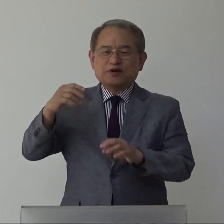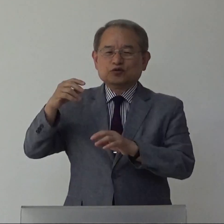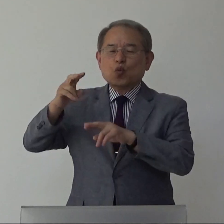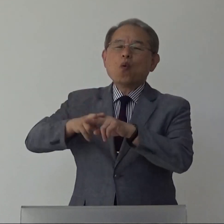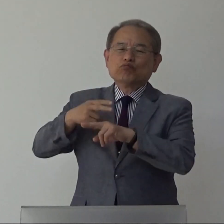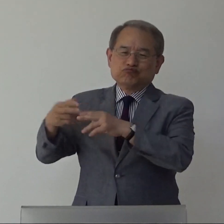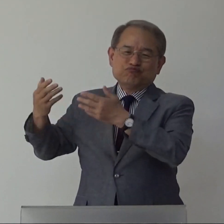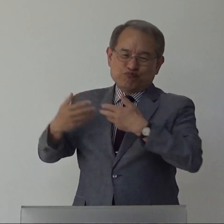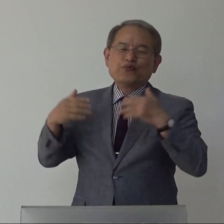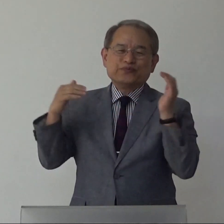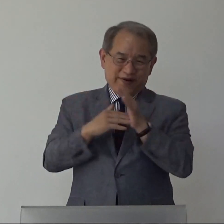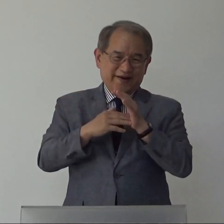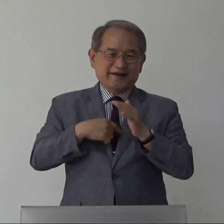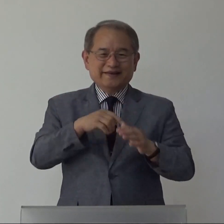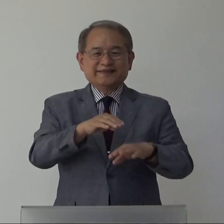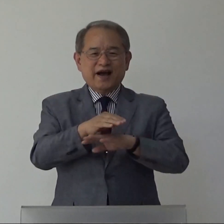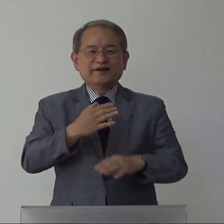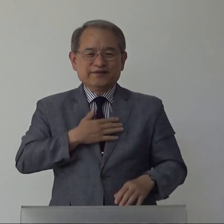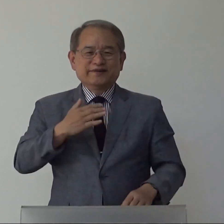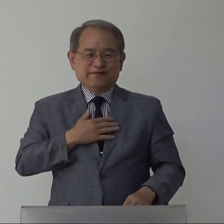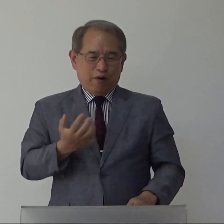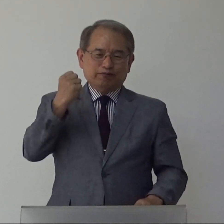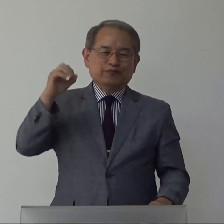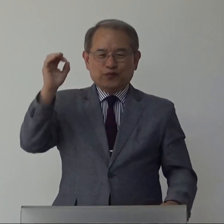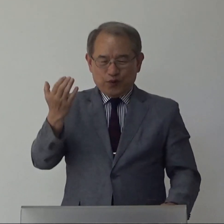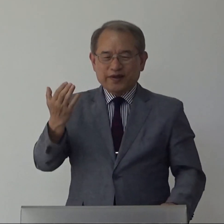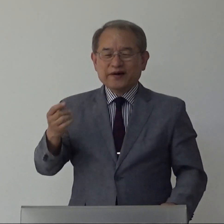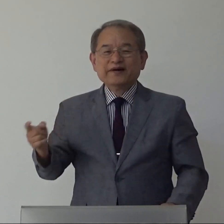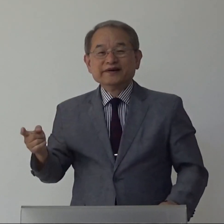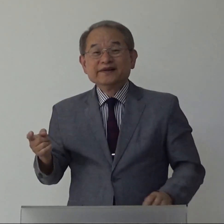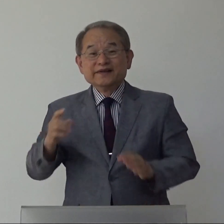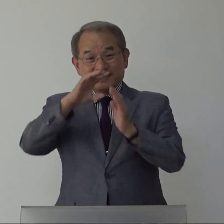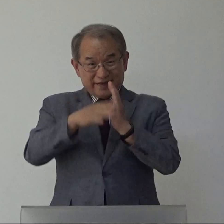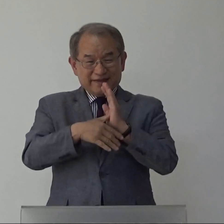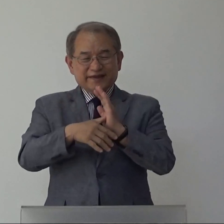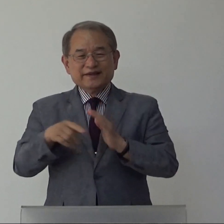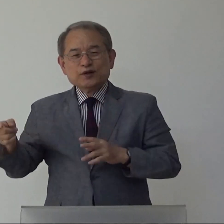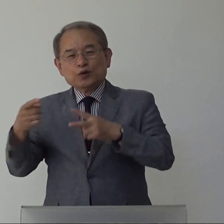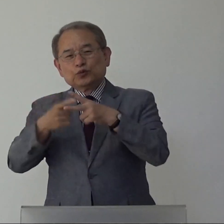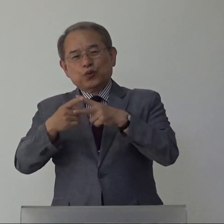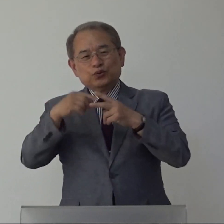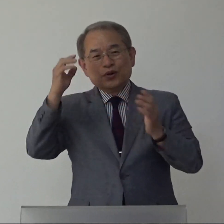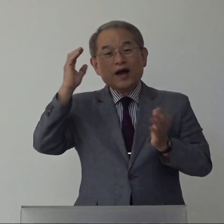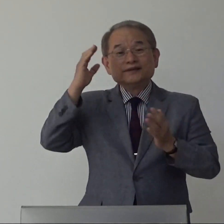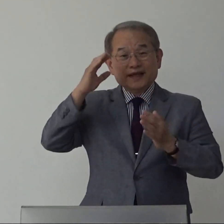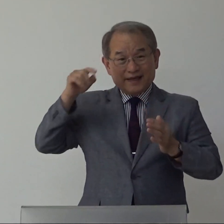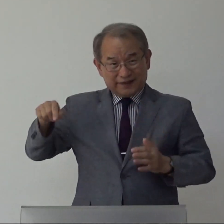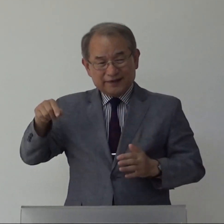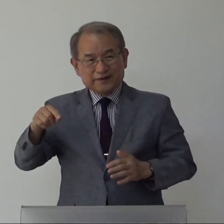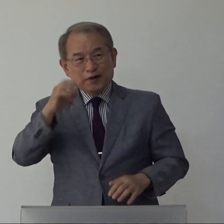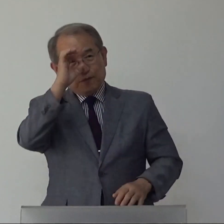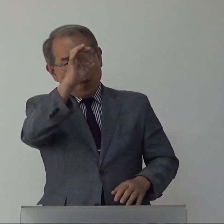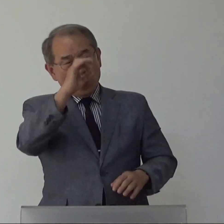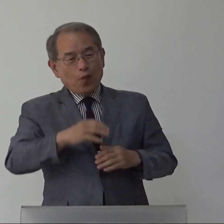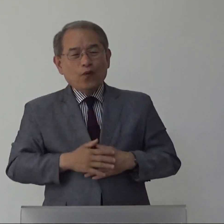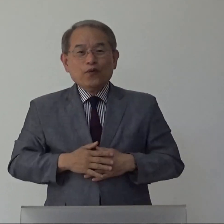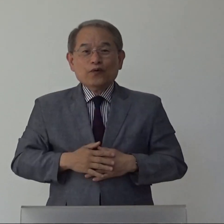그랬더니 아저씨가 내 형이 아주 부유한데 내 형이 나를 위해서 선물로 준 거야 라고 말씀하셨어요.